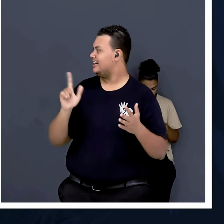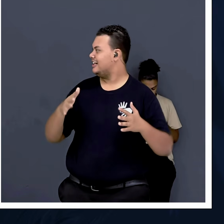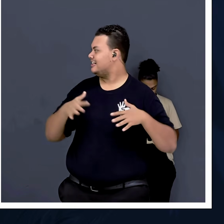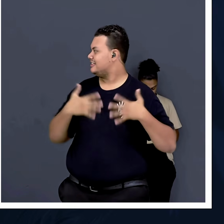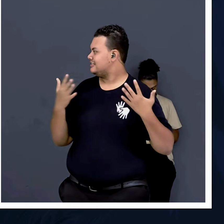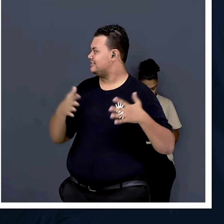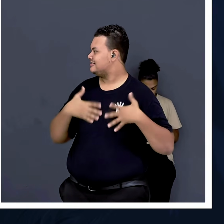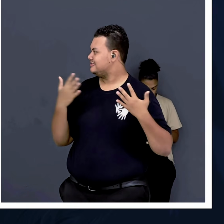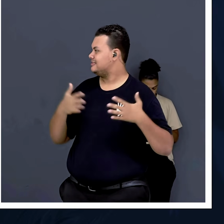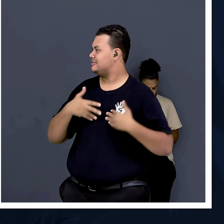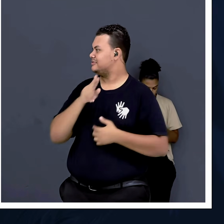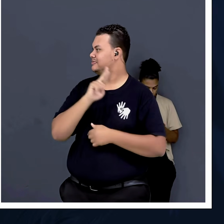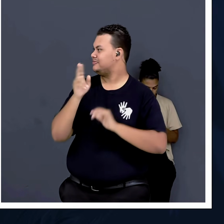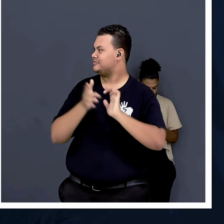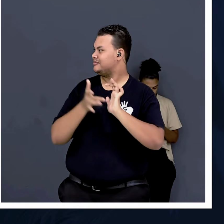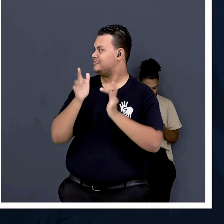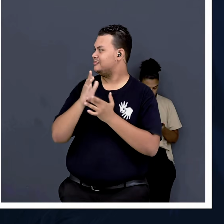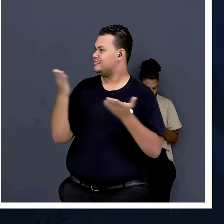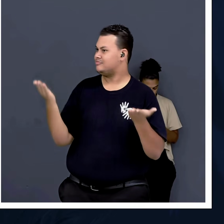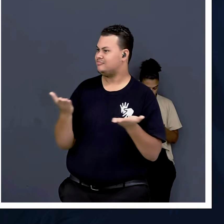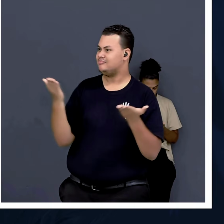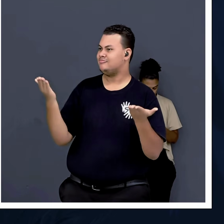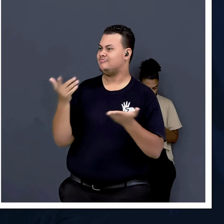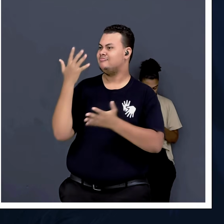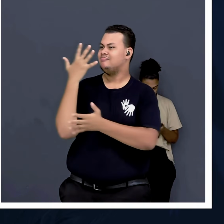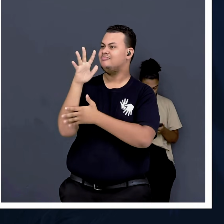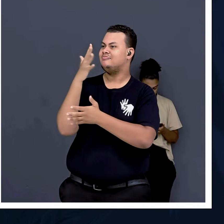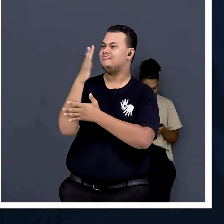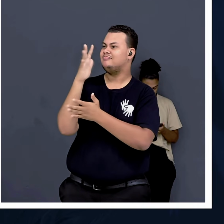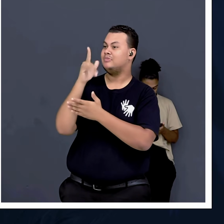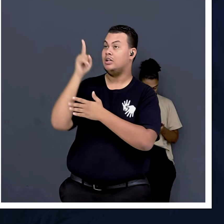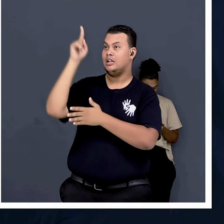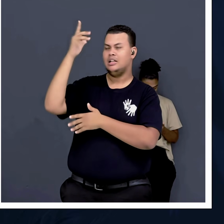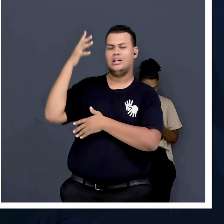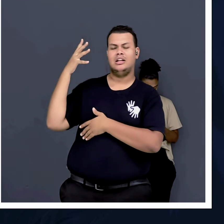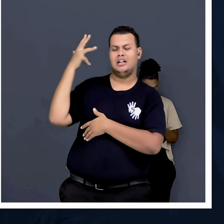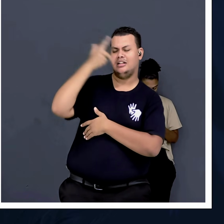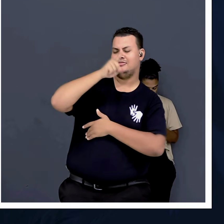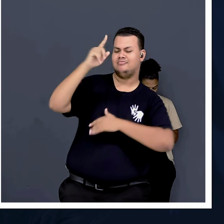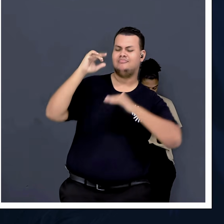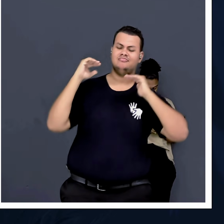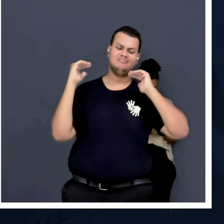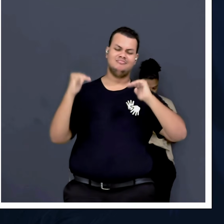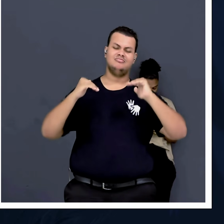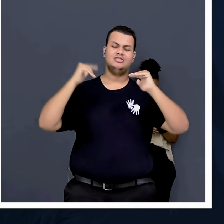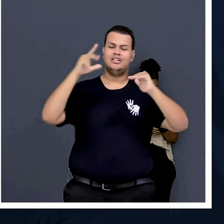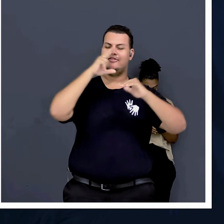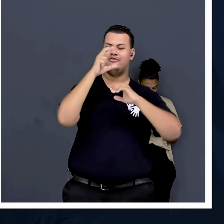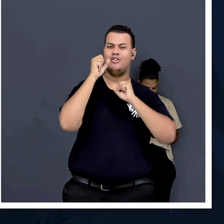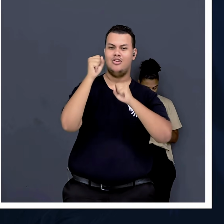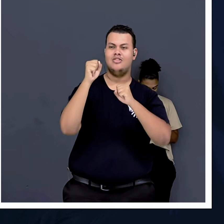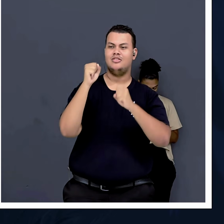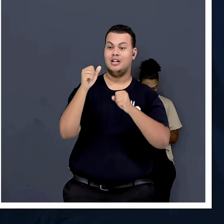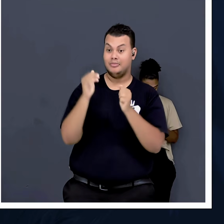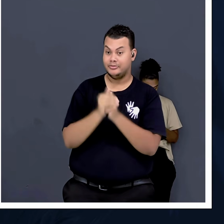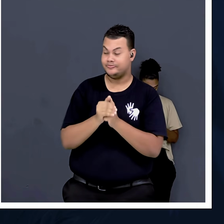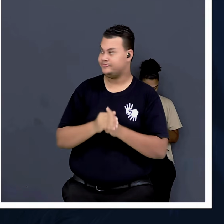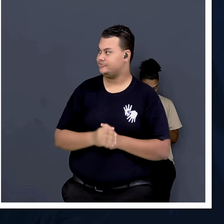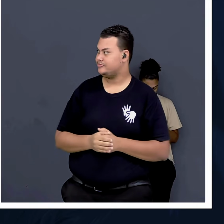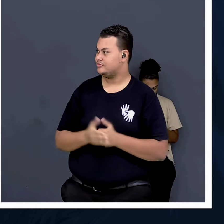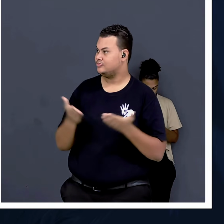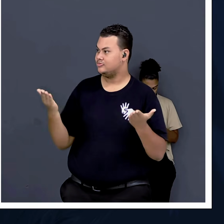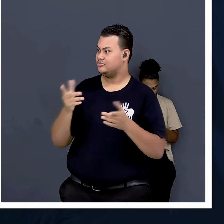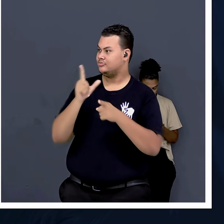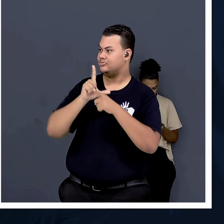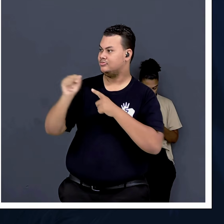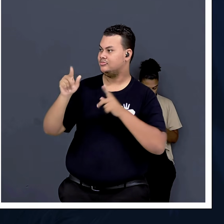alegria. Em nome de Jesus, celebre a Ele, porque Ele é lindo, Ele é grande, Ele é forte, Ele é poderoso. Amém? Vamos